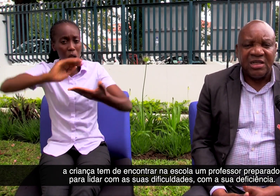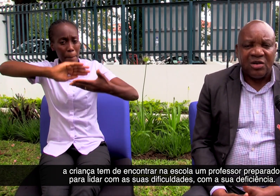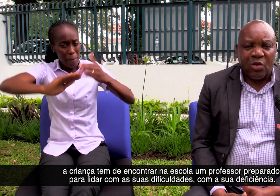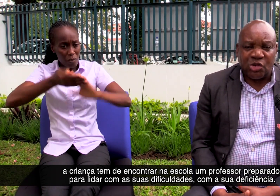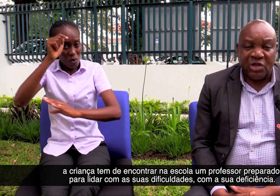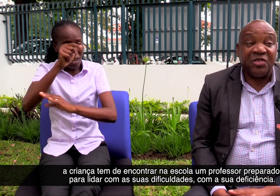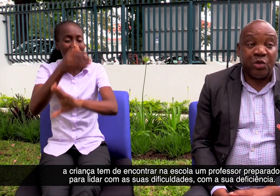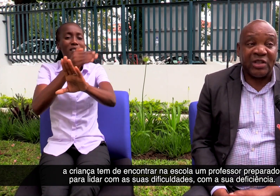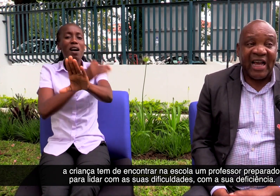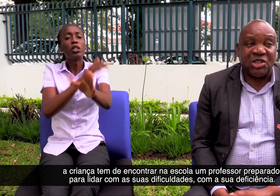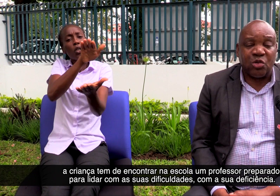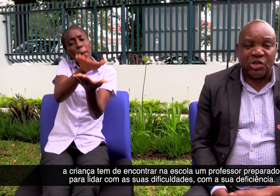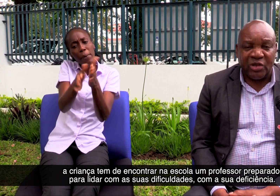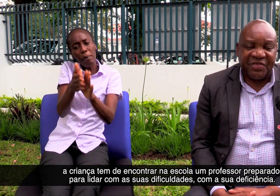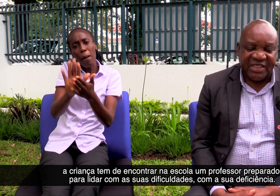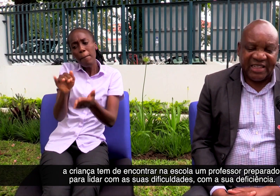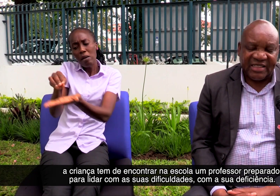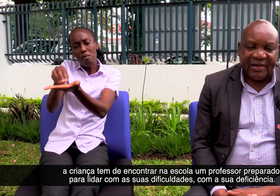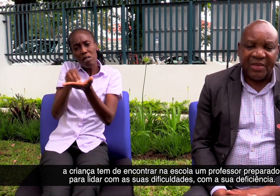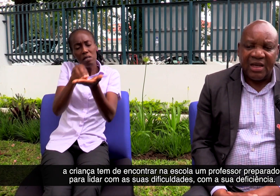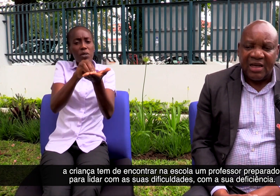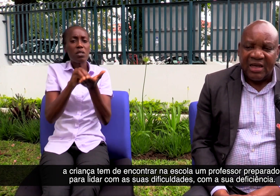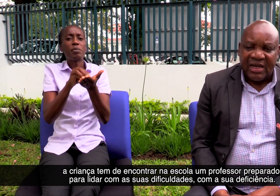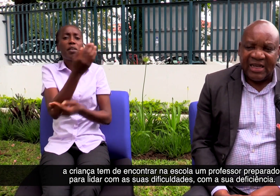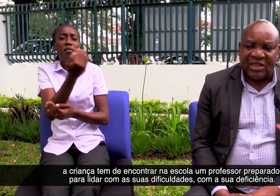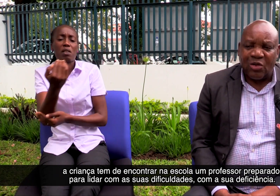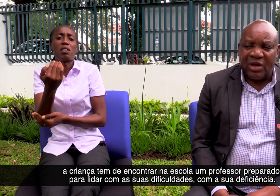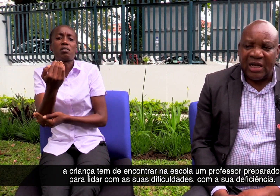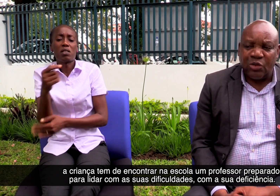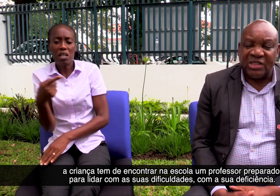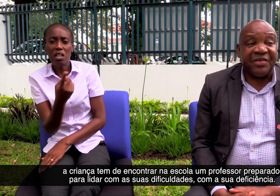suas dificuldades, com a sua deficiência.